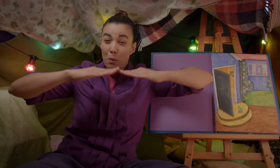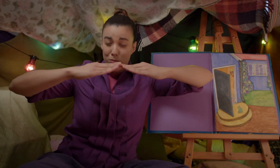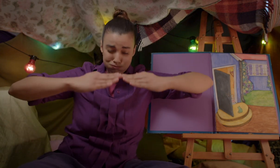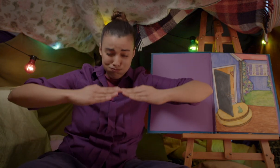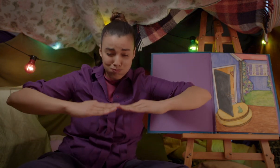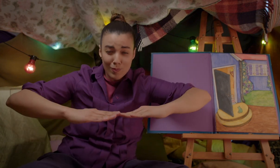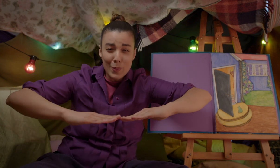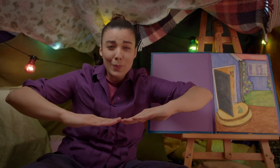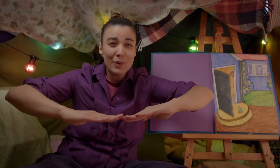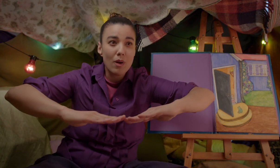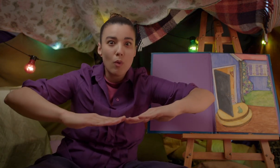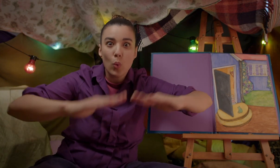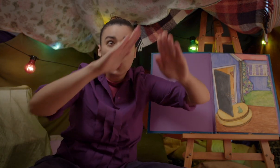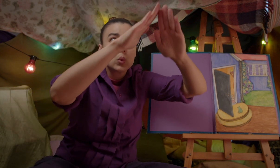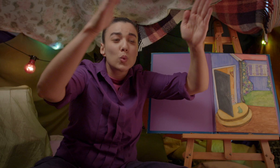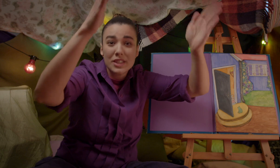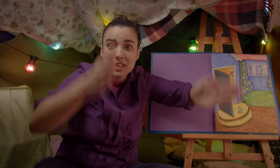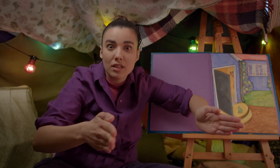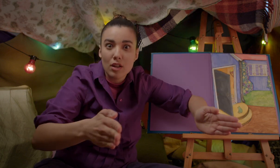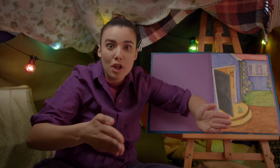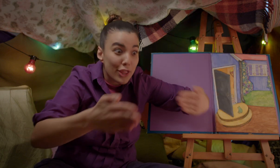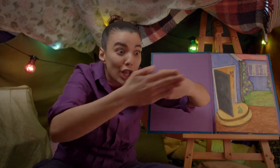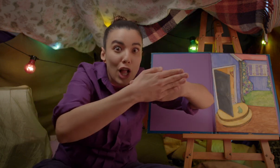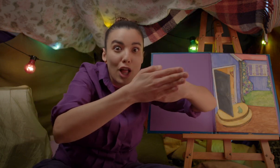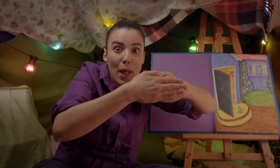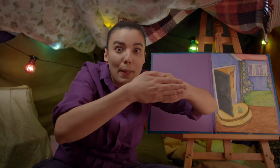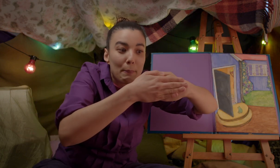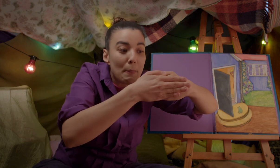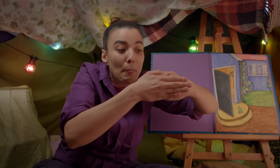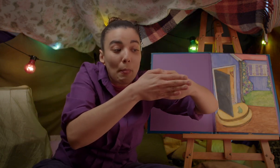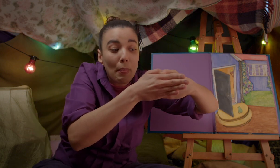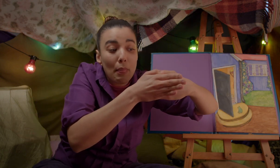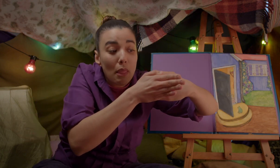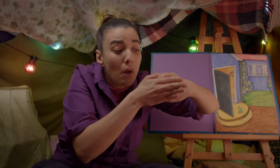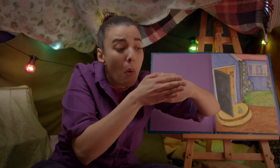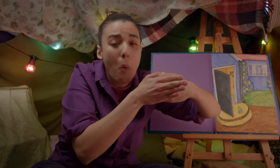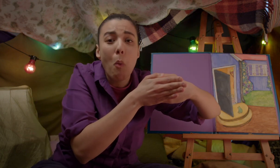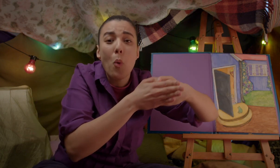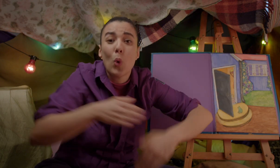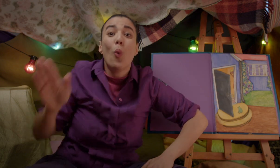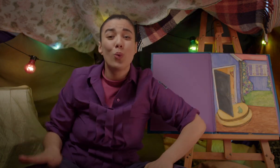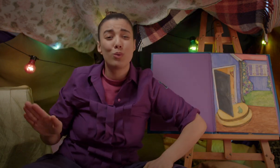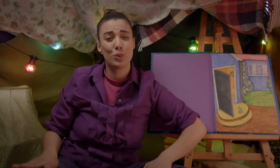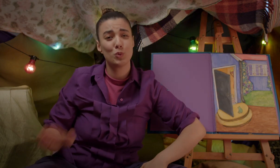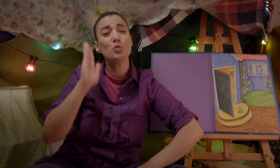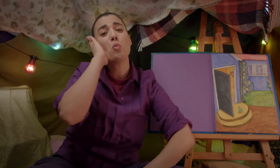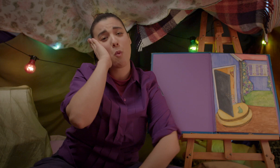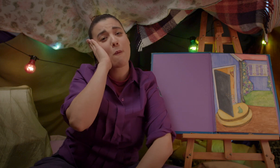Nedanför kullen fanns det ett hus och dörren stod på glänt. Hunden sov